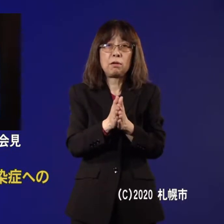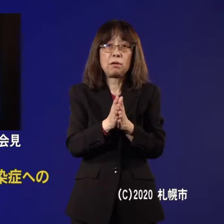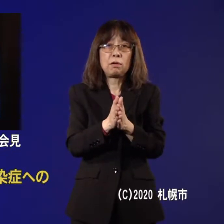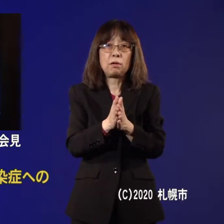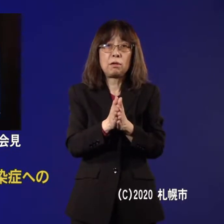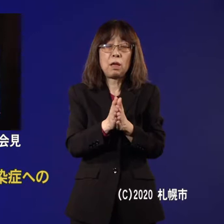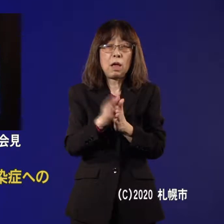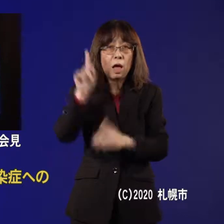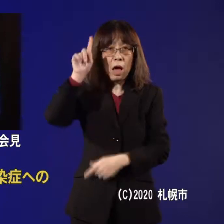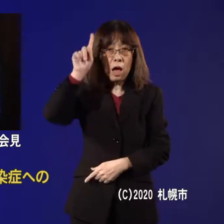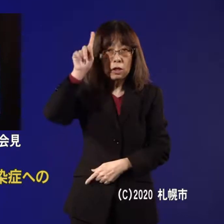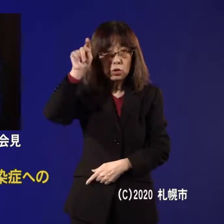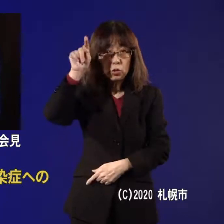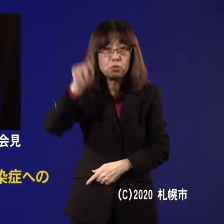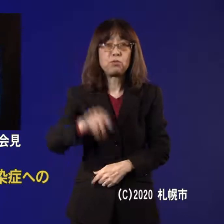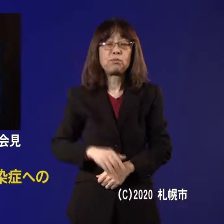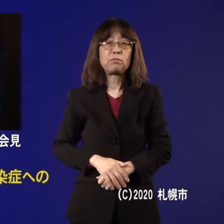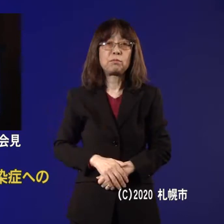明日、